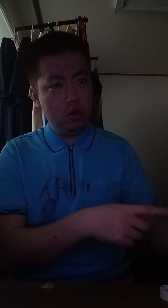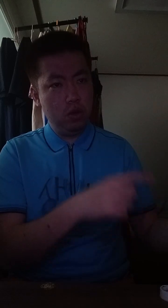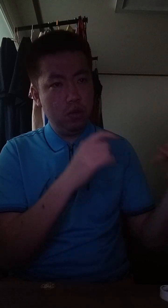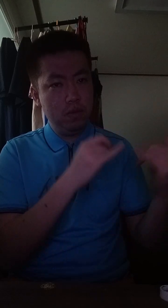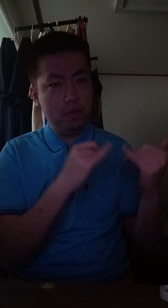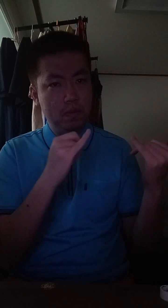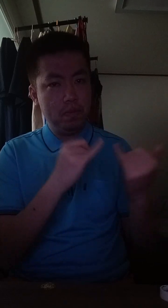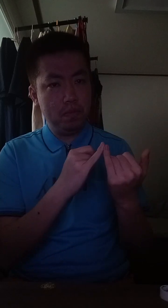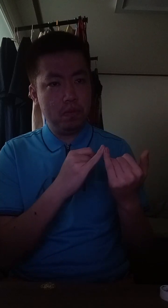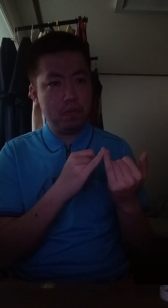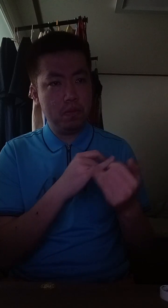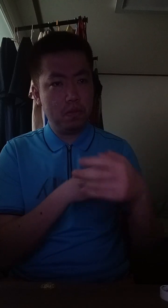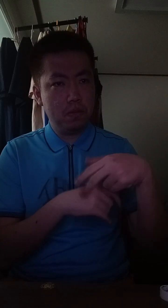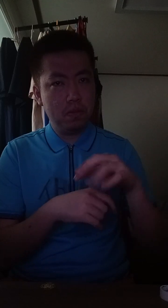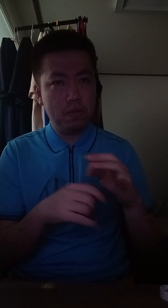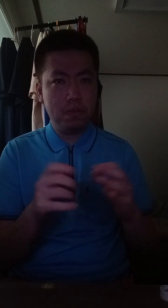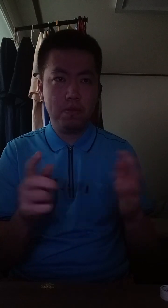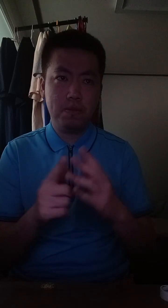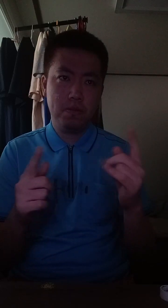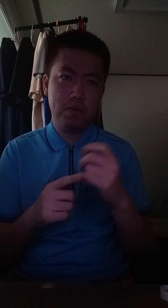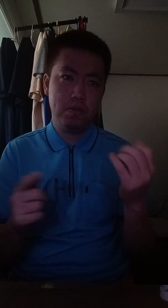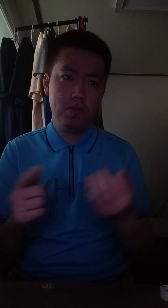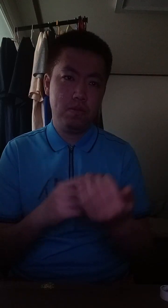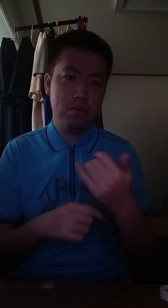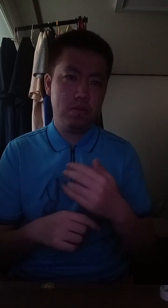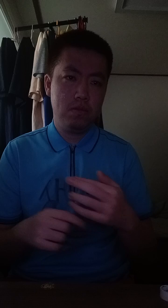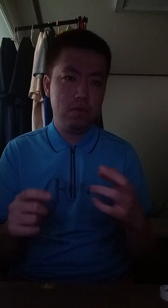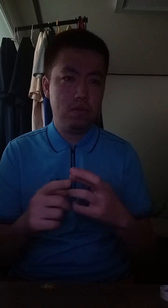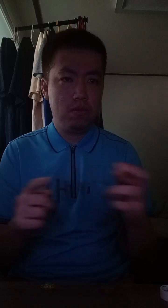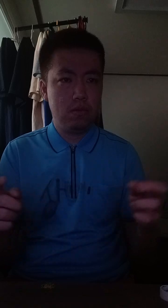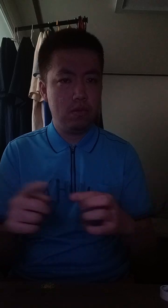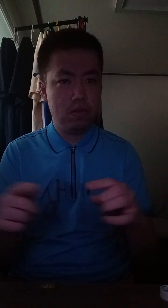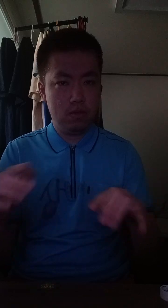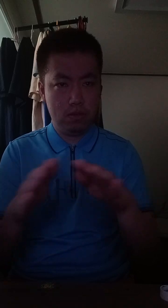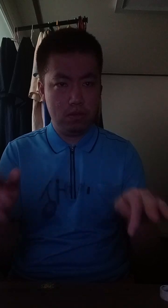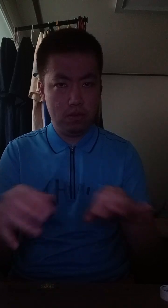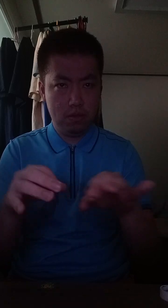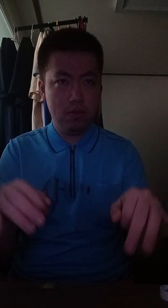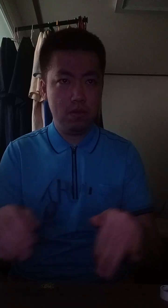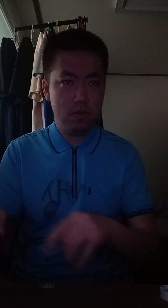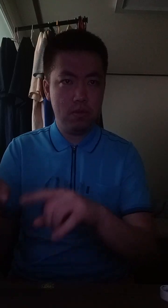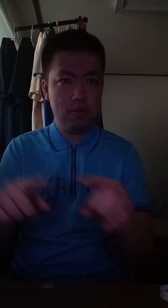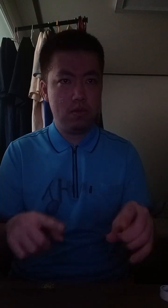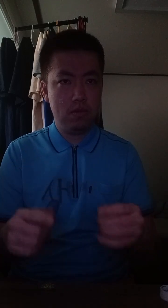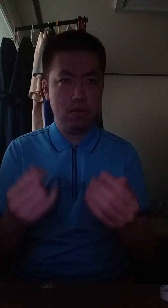존재를 하고 있습니다. 구조적인 문제 때문에 그런 10cm 이상인 역사가 존재를 하고 있습니다.